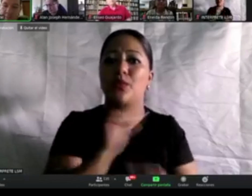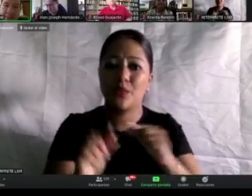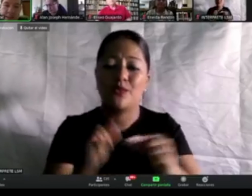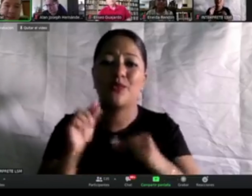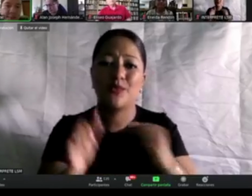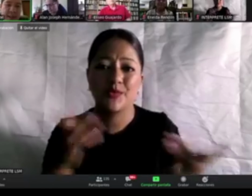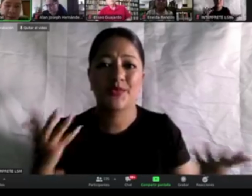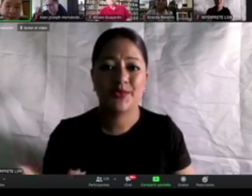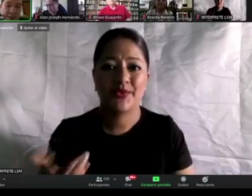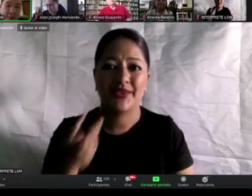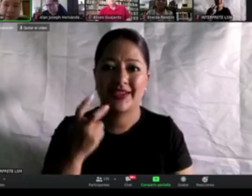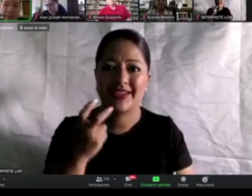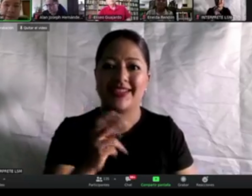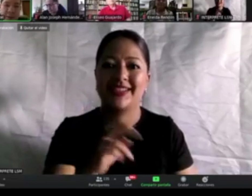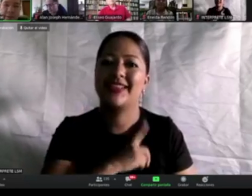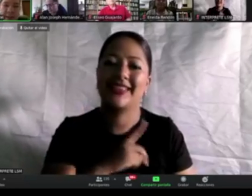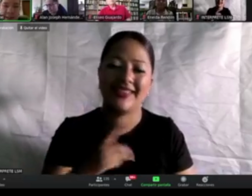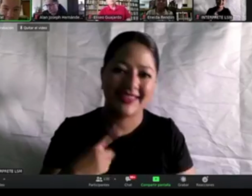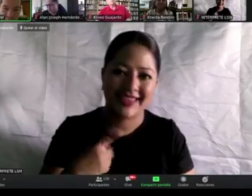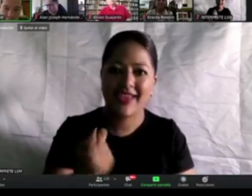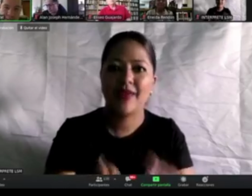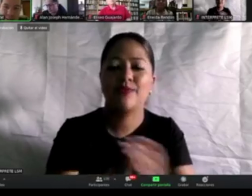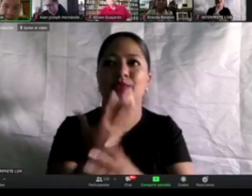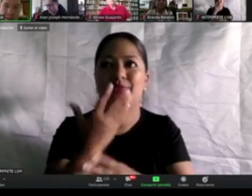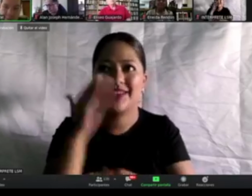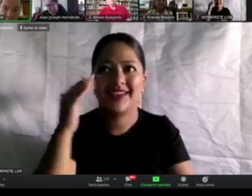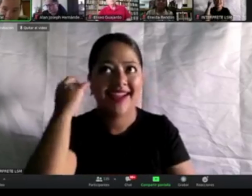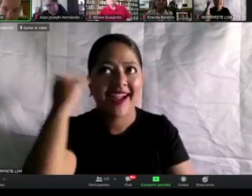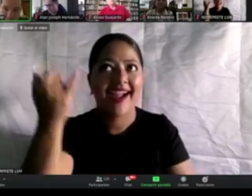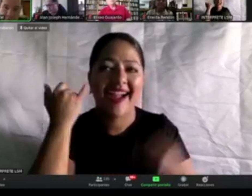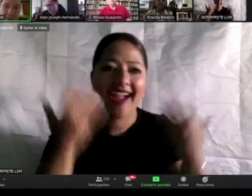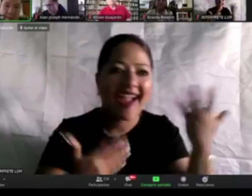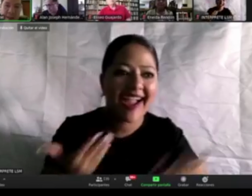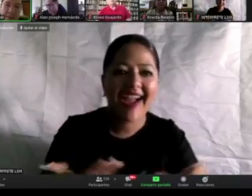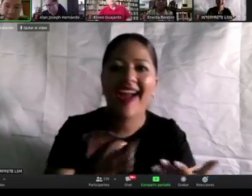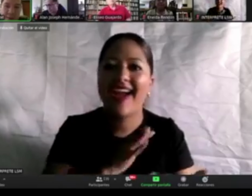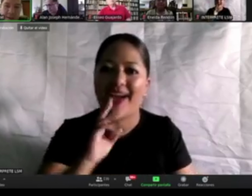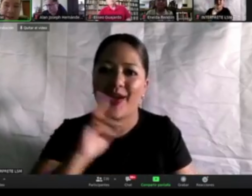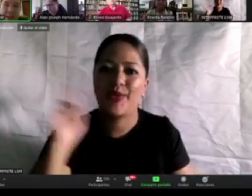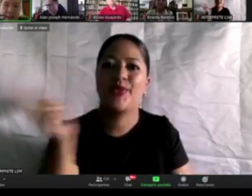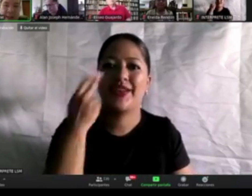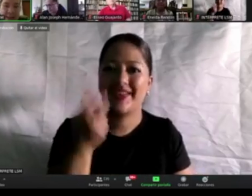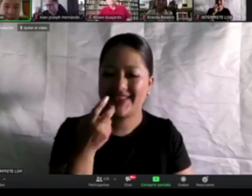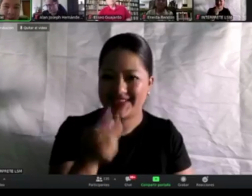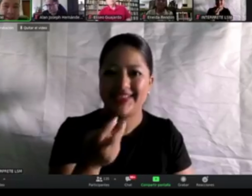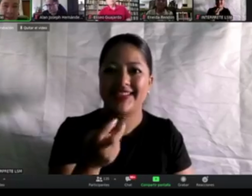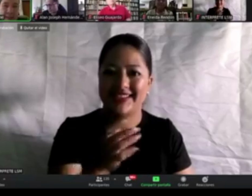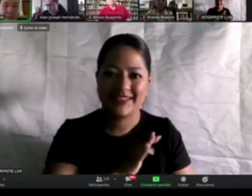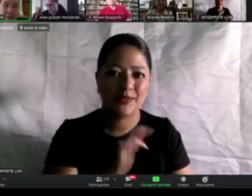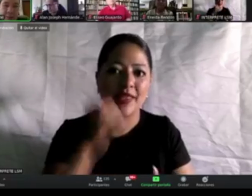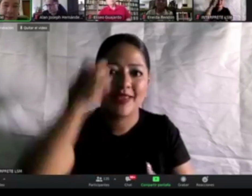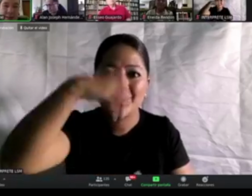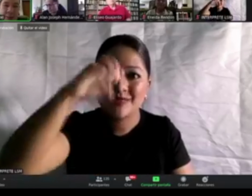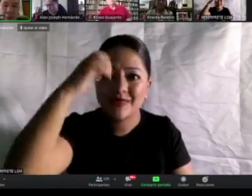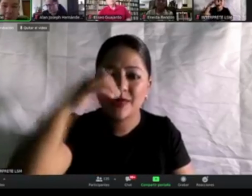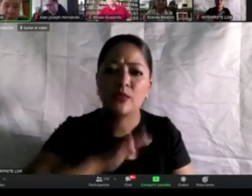que sepan que no están solos también pueden buscar a otros docentes de su propio centro universitario de su universidad que han tenido esta experiencia y